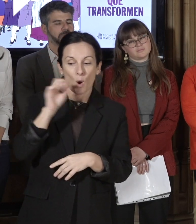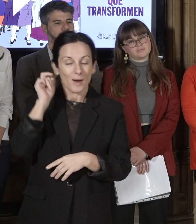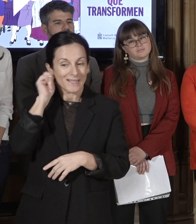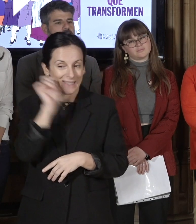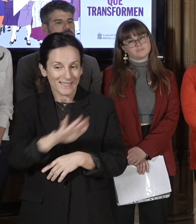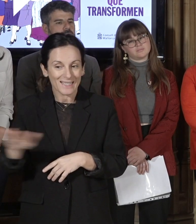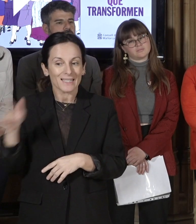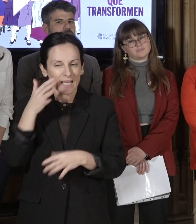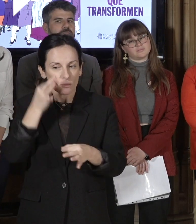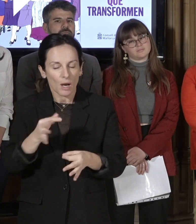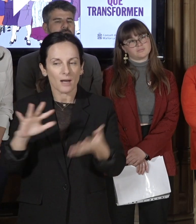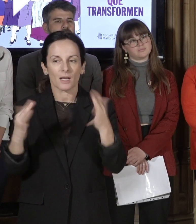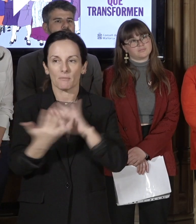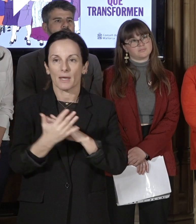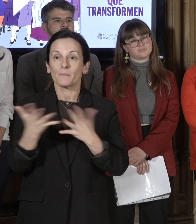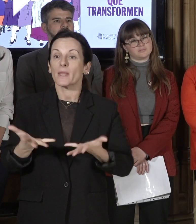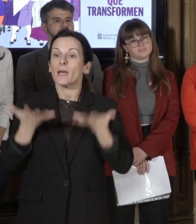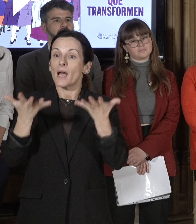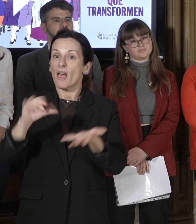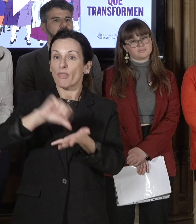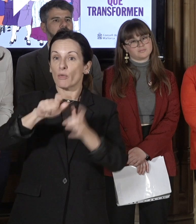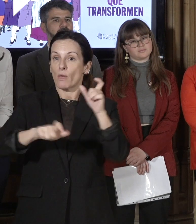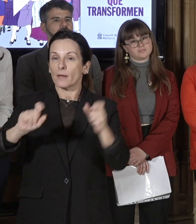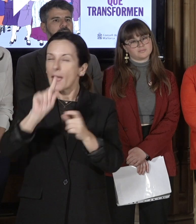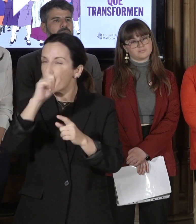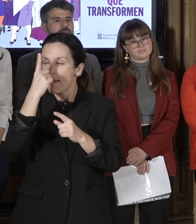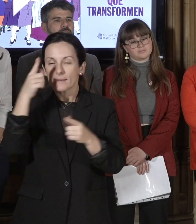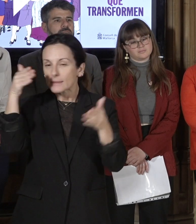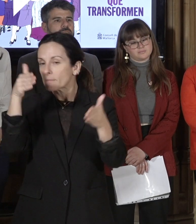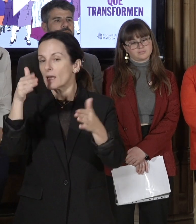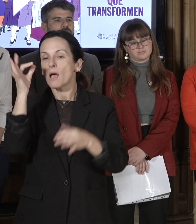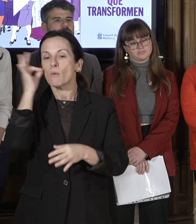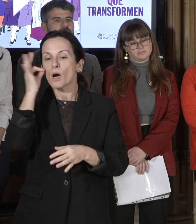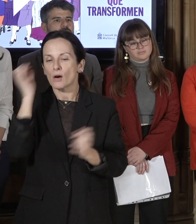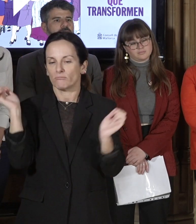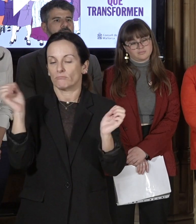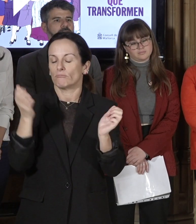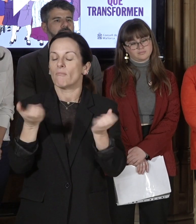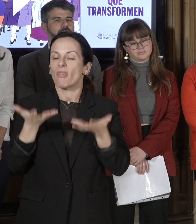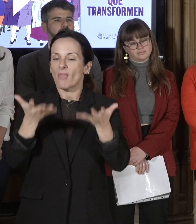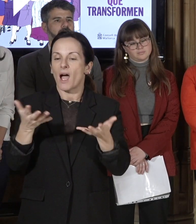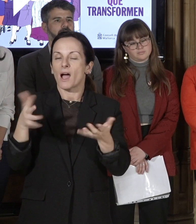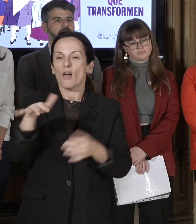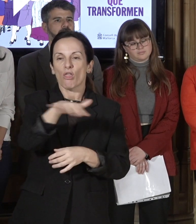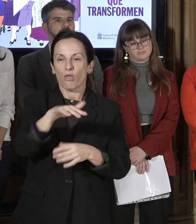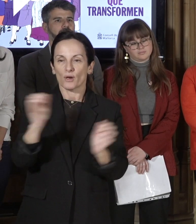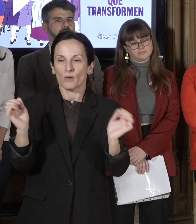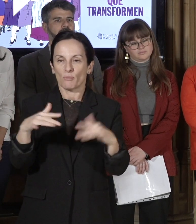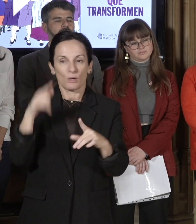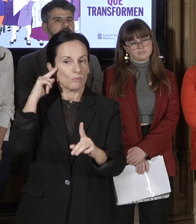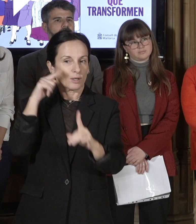la ciutadania i sobretot a les dones espais de trobada i formació. Promoure els mitjans necessaris per fer efectiva la